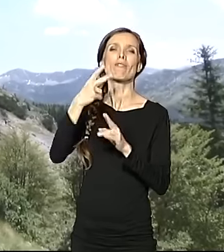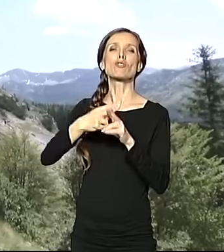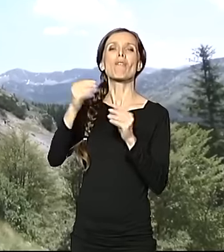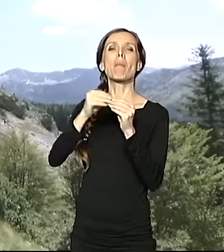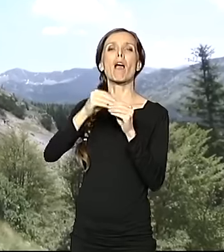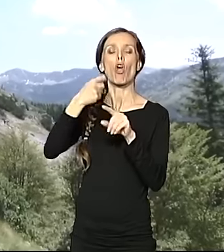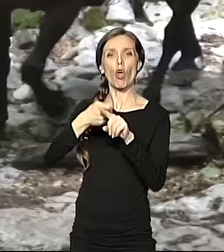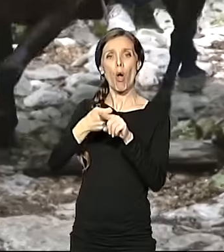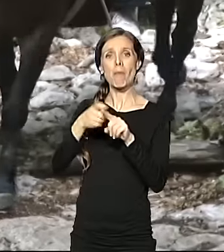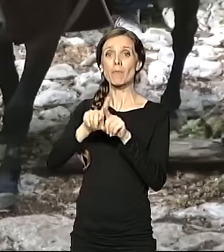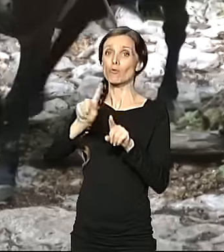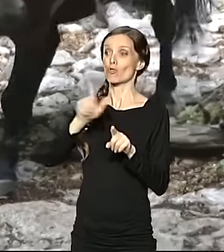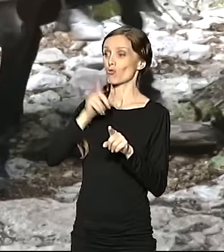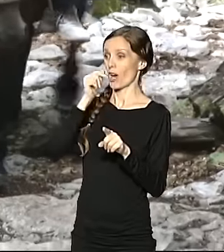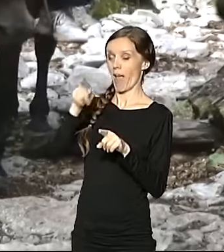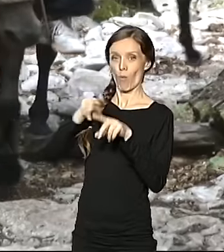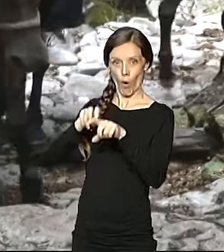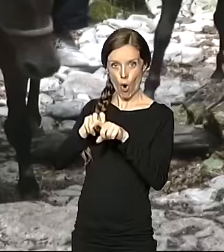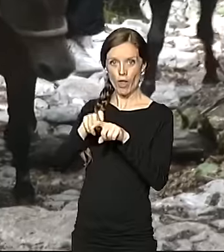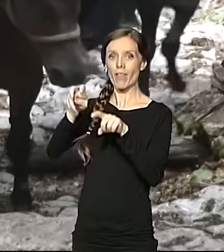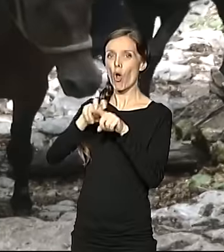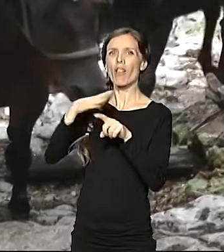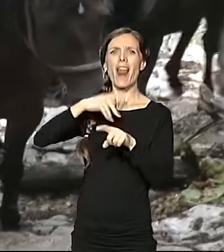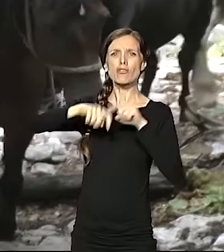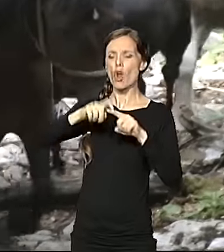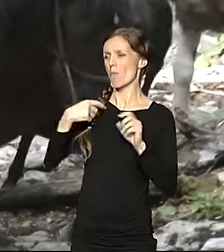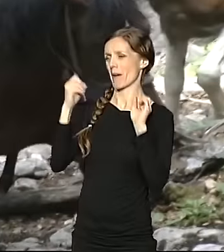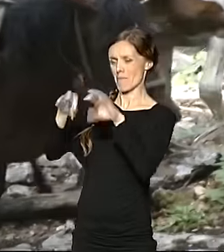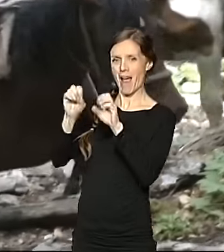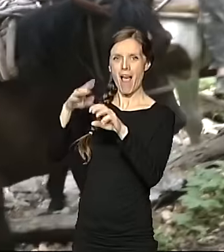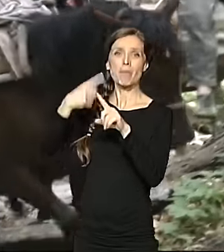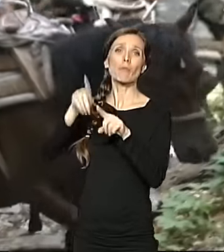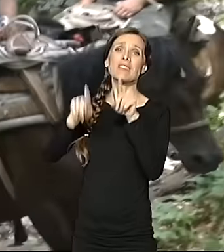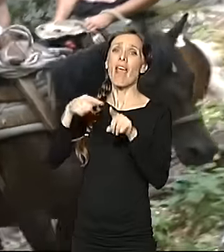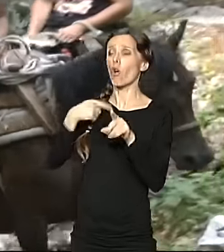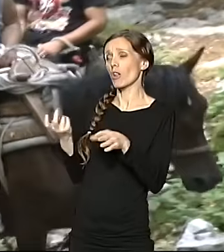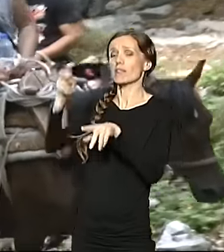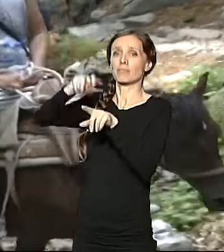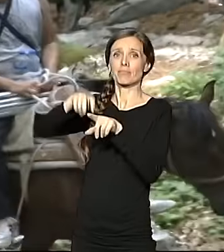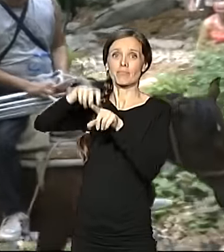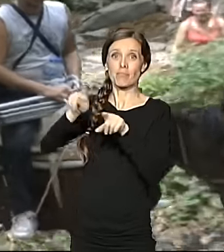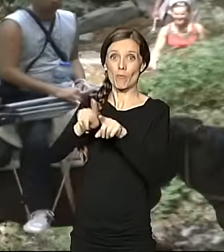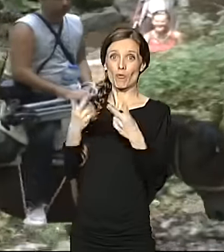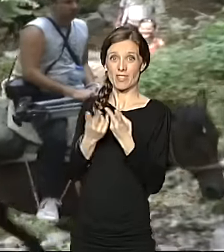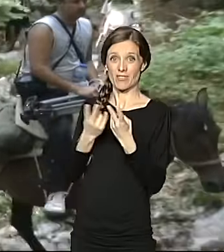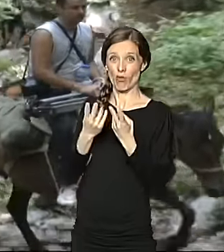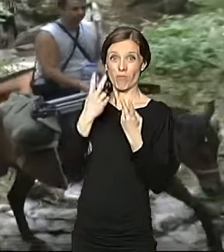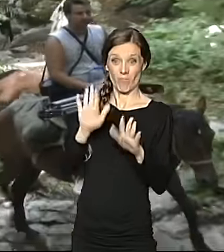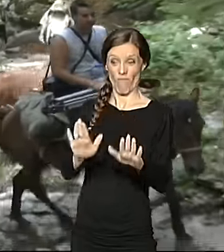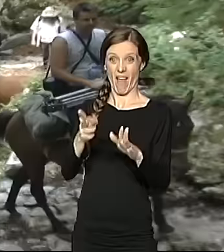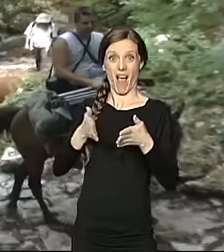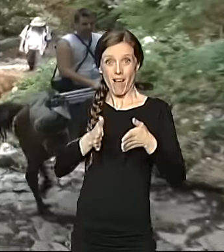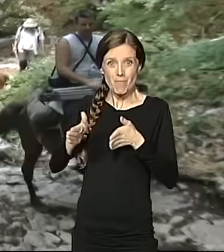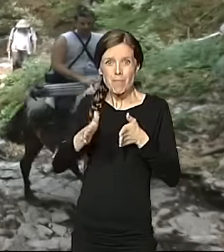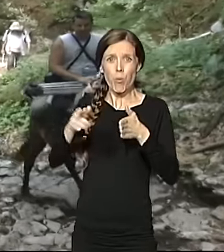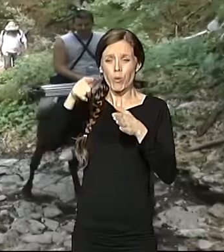Čekaju nas i konji koji su zaduženi da nose našu opremu i ponekog od nas. Čeka nas i ovakav put. Put koji